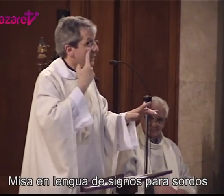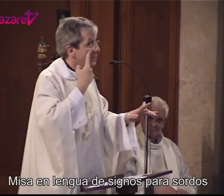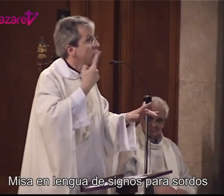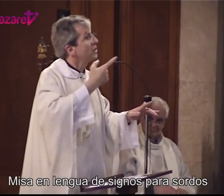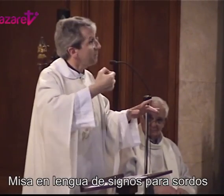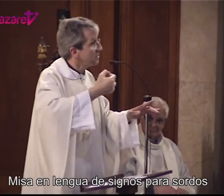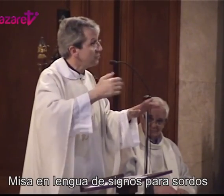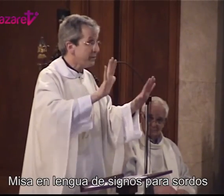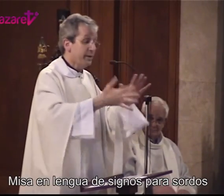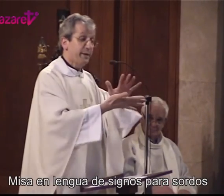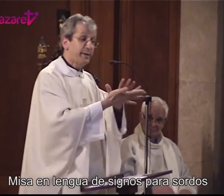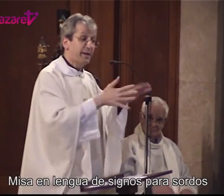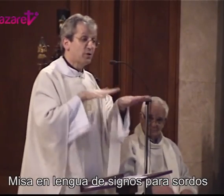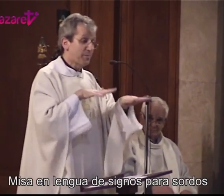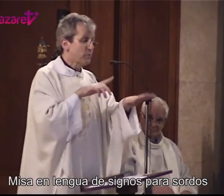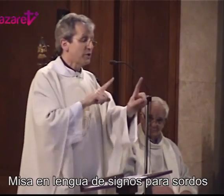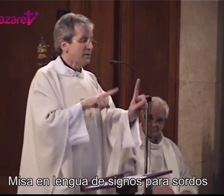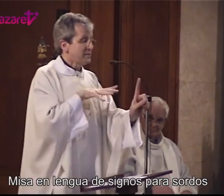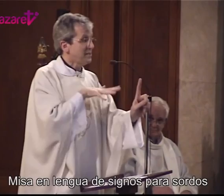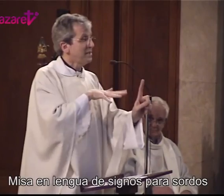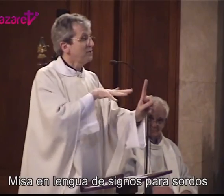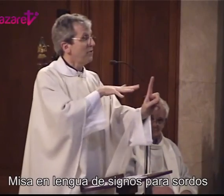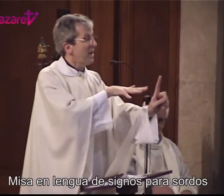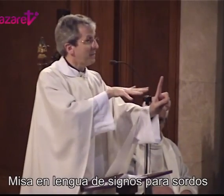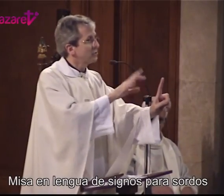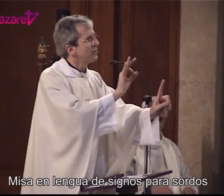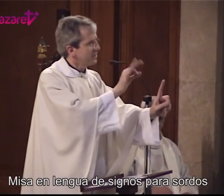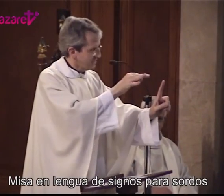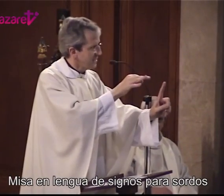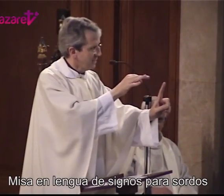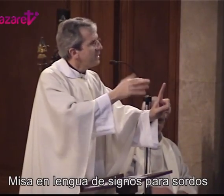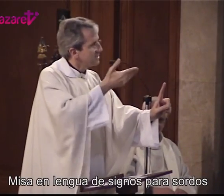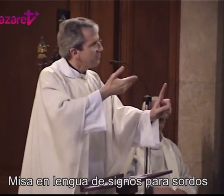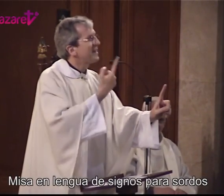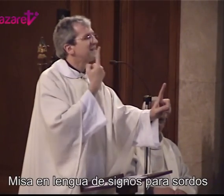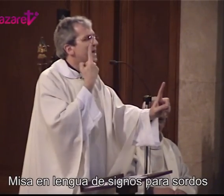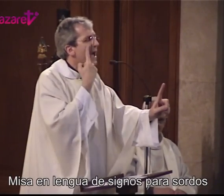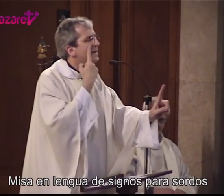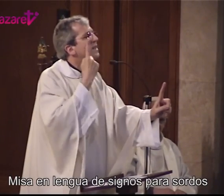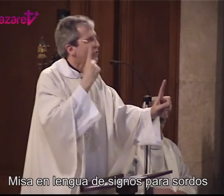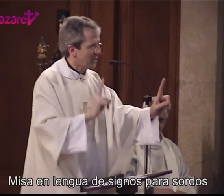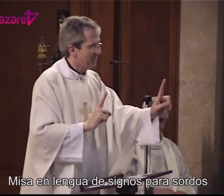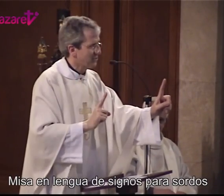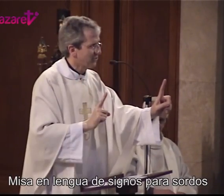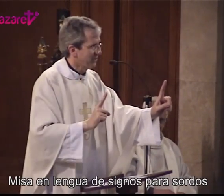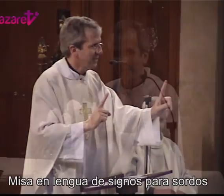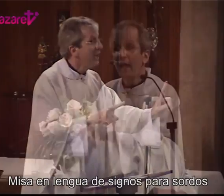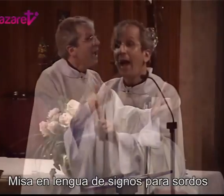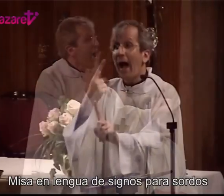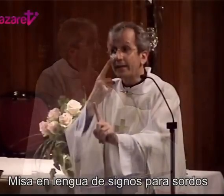atentos al pastor y tranquilos, vamos siguiendo al pastor. Sí, es importante estar atentos al pastor,